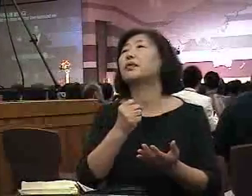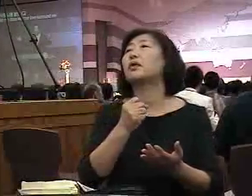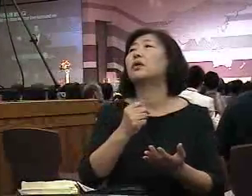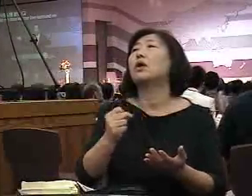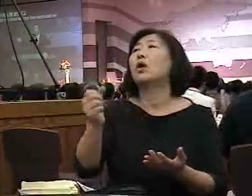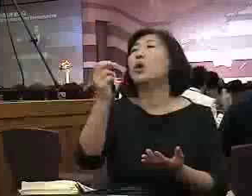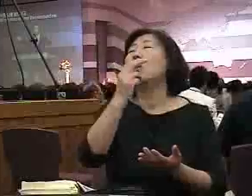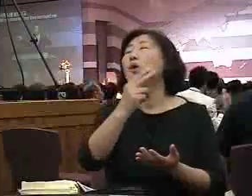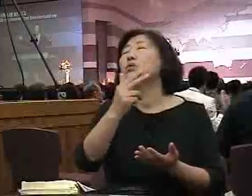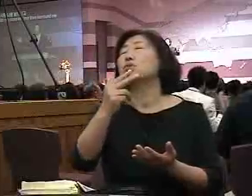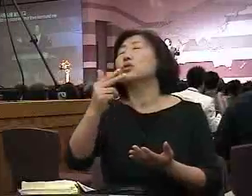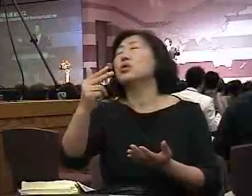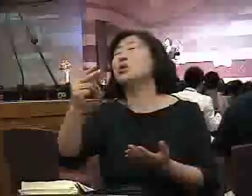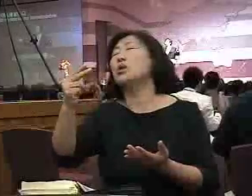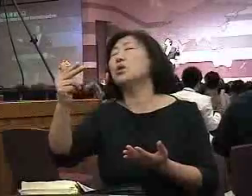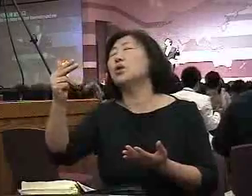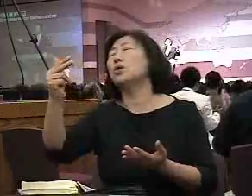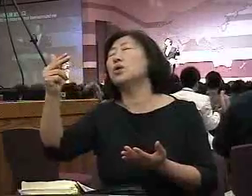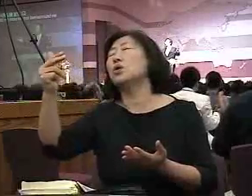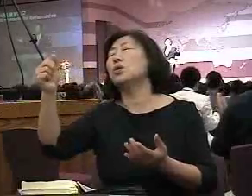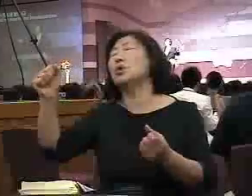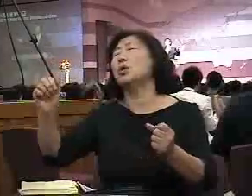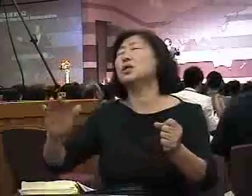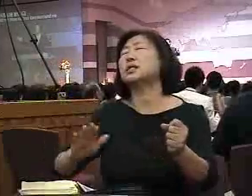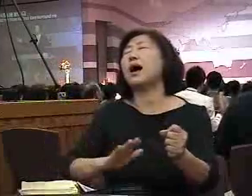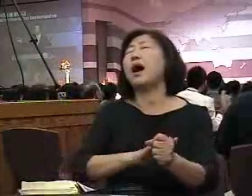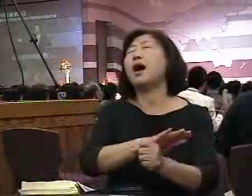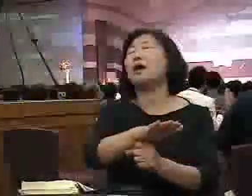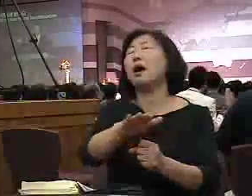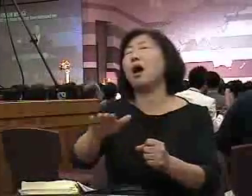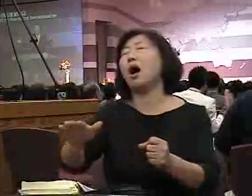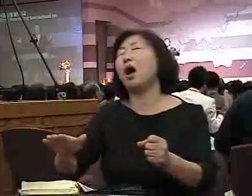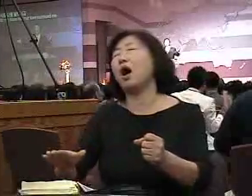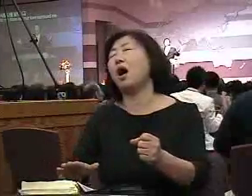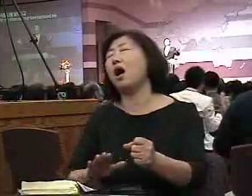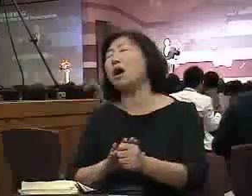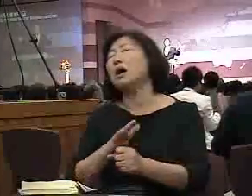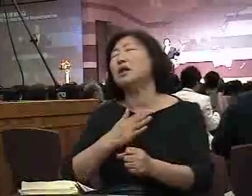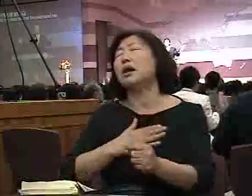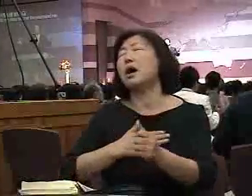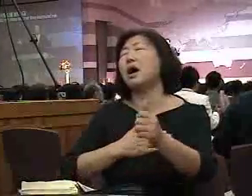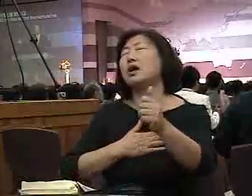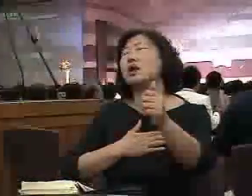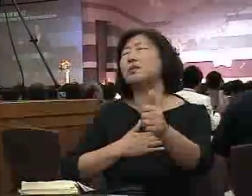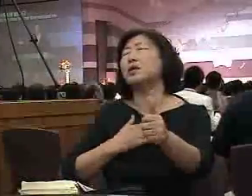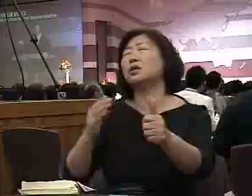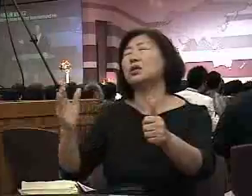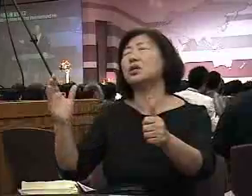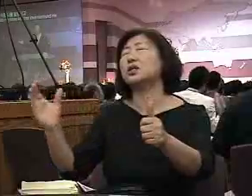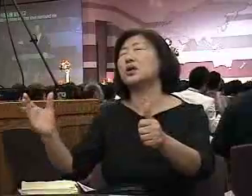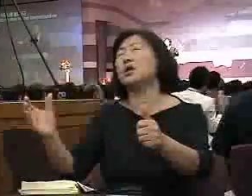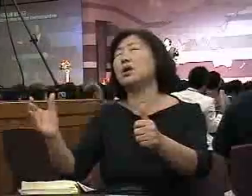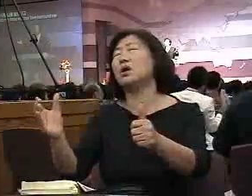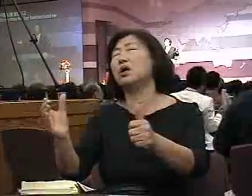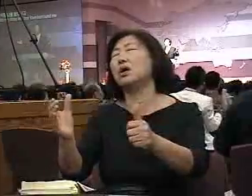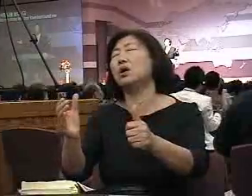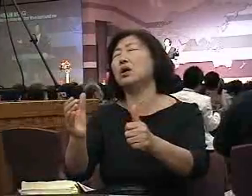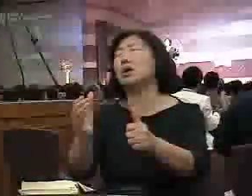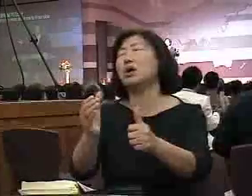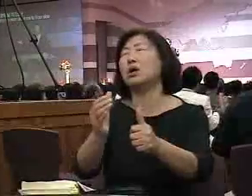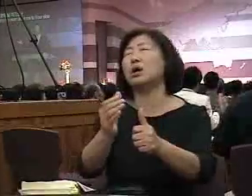주 사랑 나를 부르시고 주 사랑 나를 붙드시